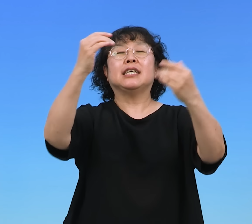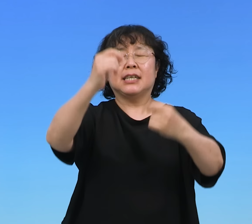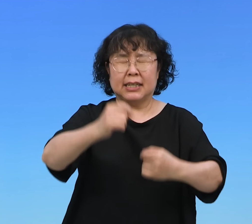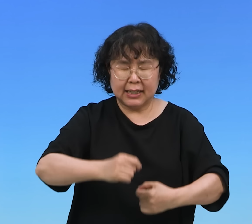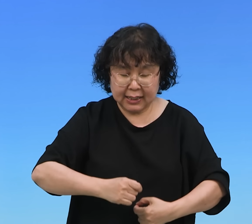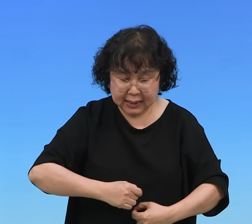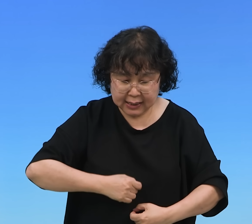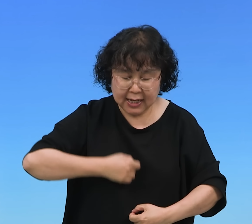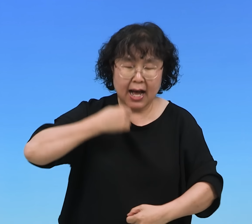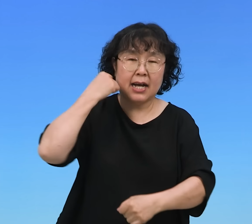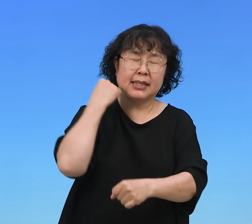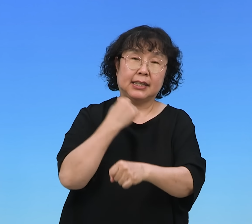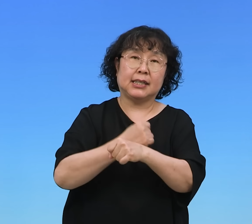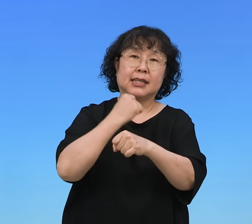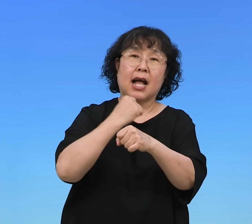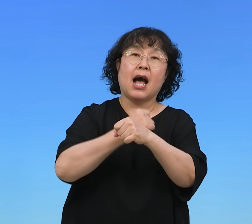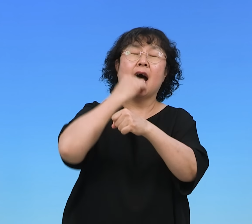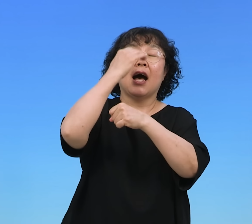신실하신